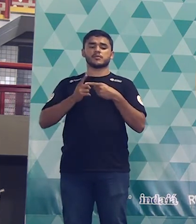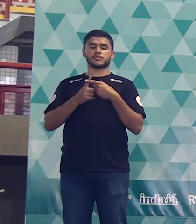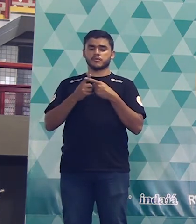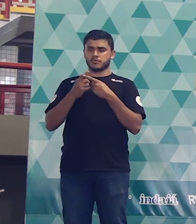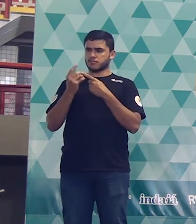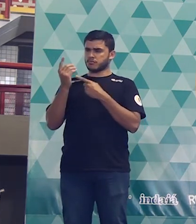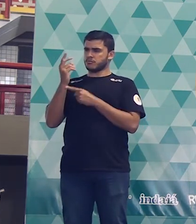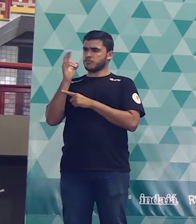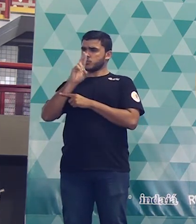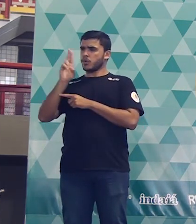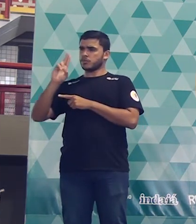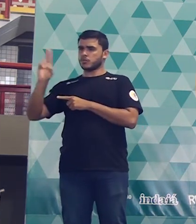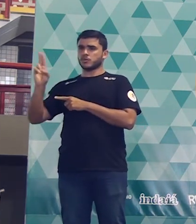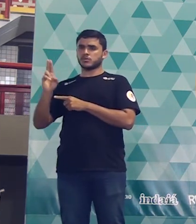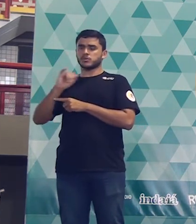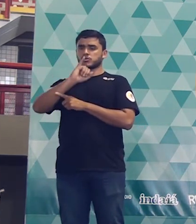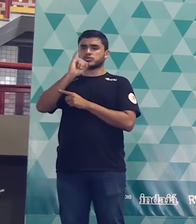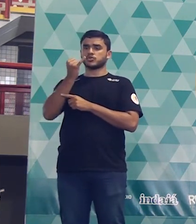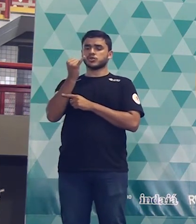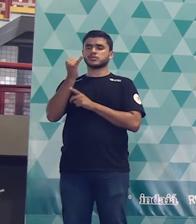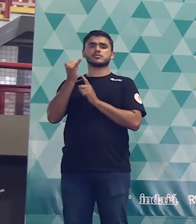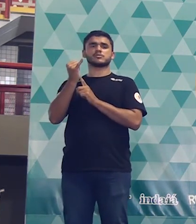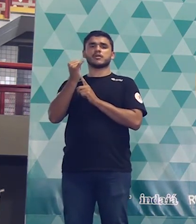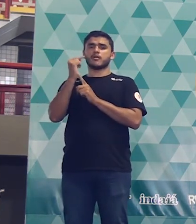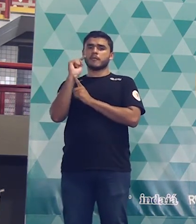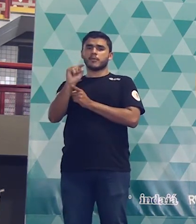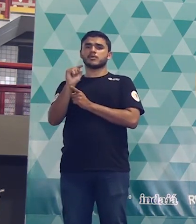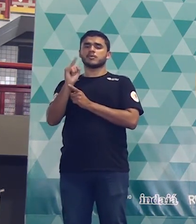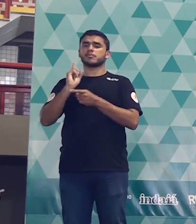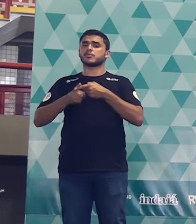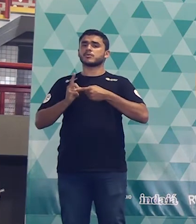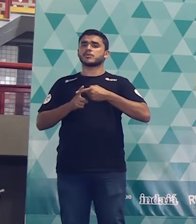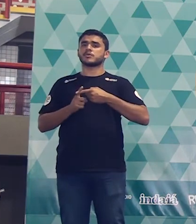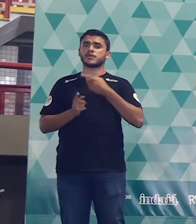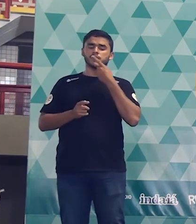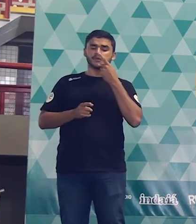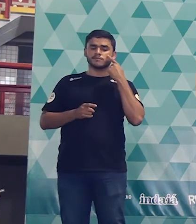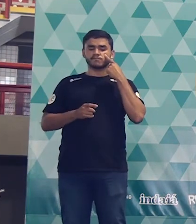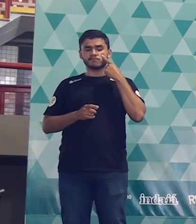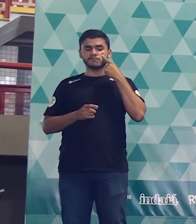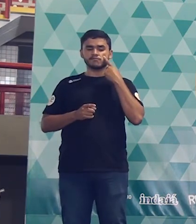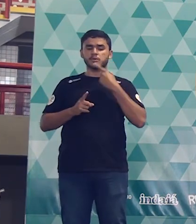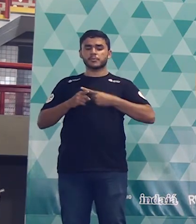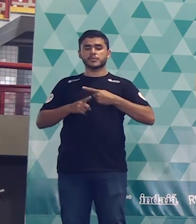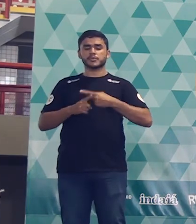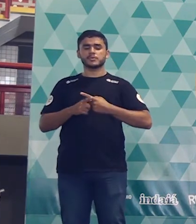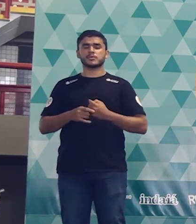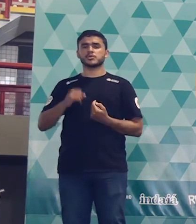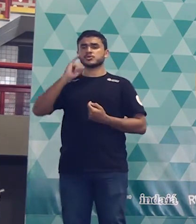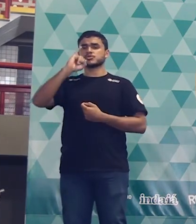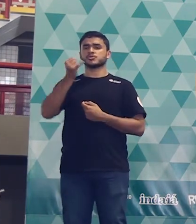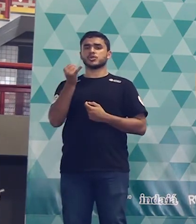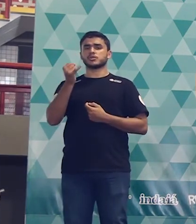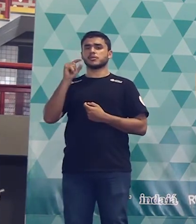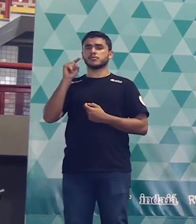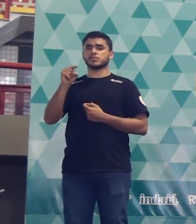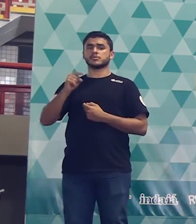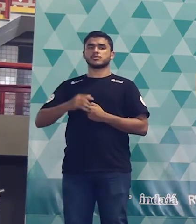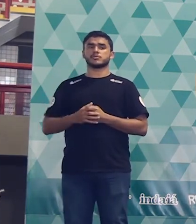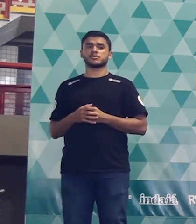o nome e deixou só o sobrenome? A gente tem que fazer esse tipo de análise. Pessoal, deixa eu perguntar uma coisa a vocês.